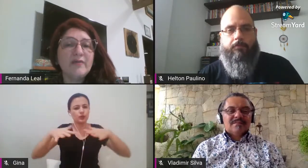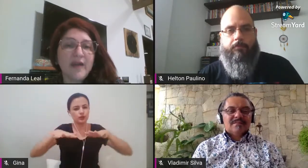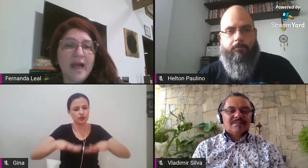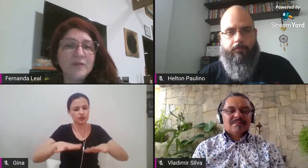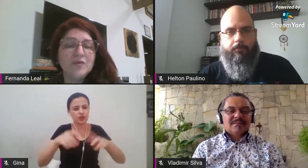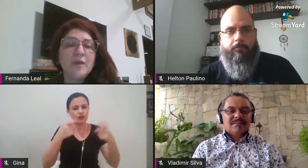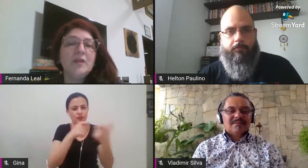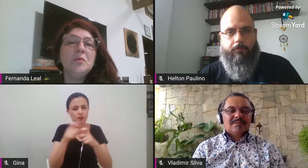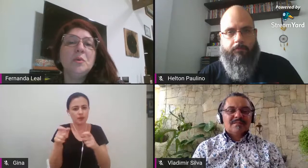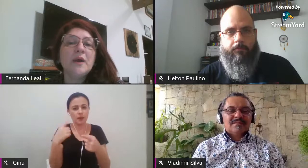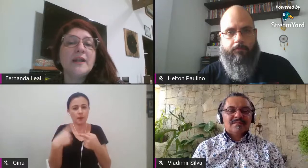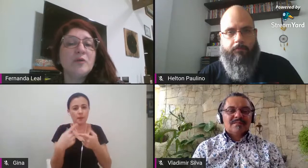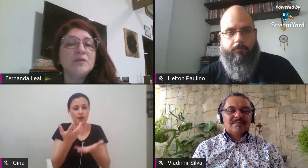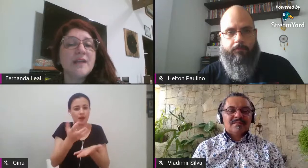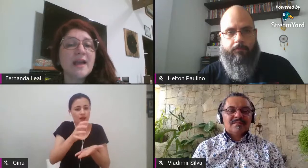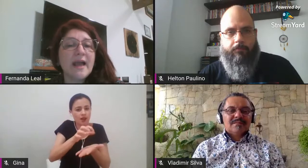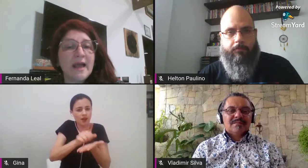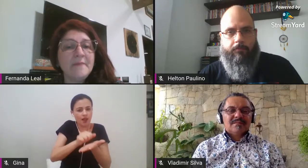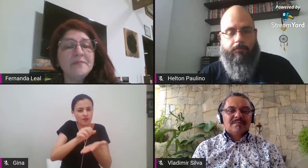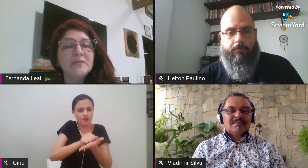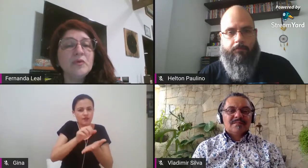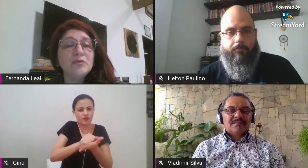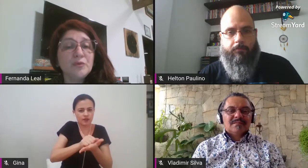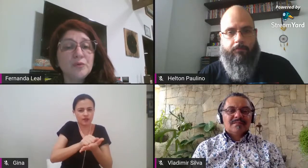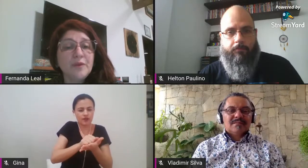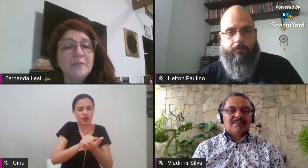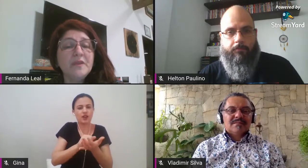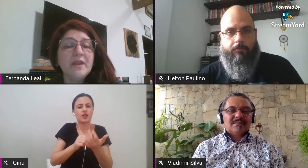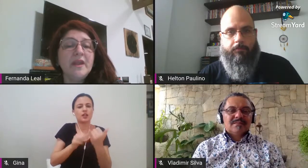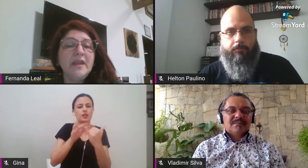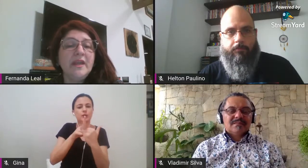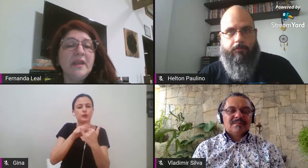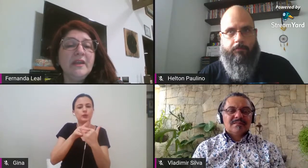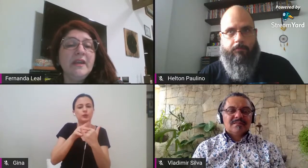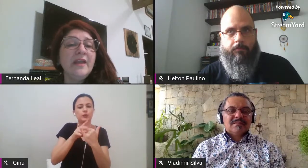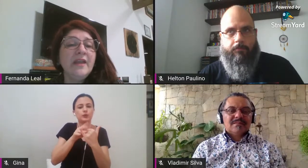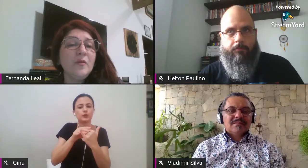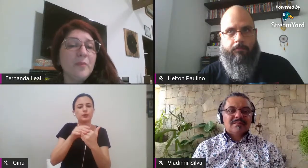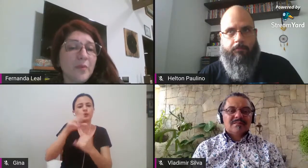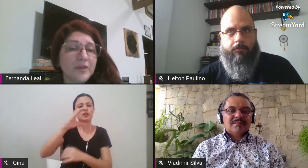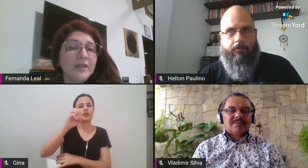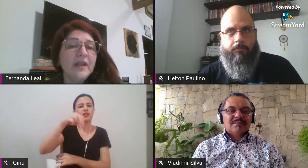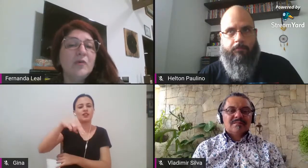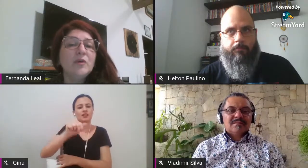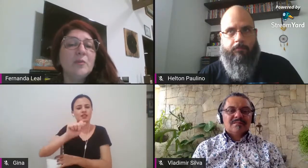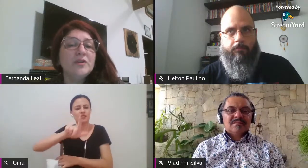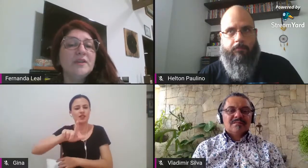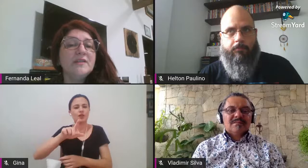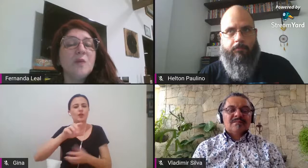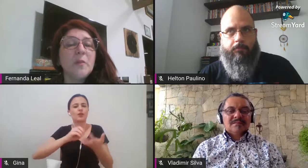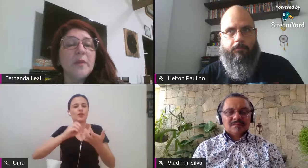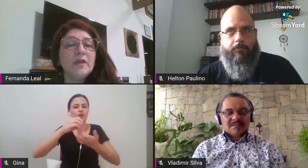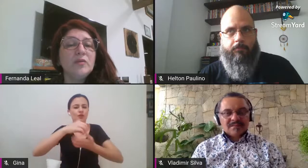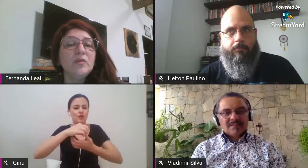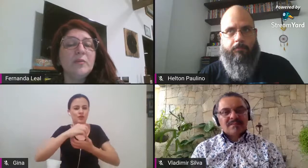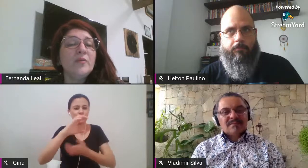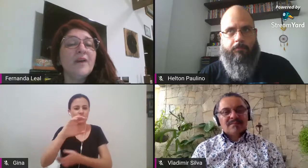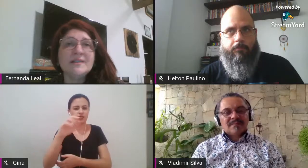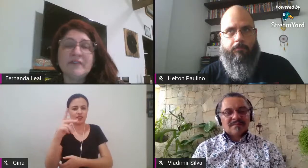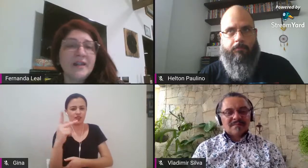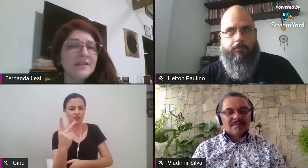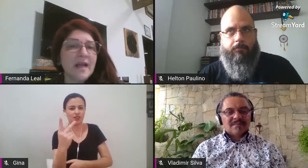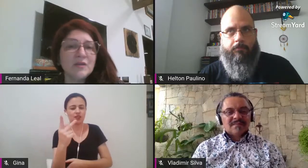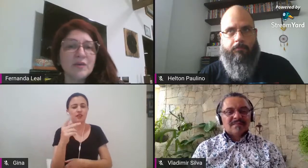ficam gravados, né, no canal do CH, do YouTube. E quem não pôde, né, ou não pode nesse momento,